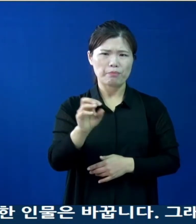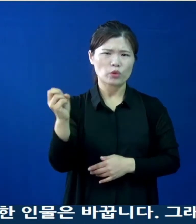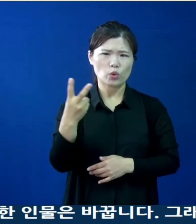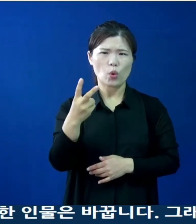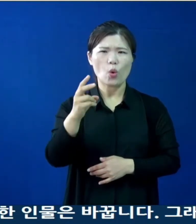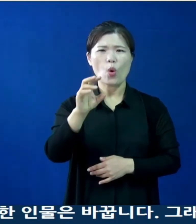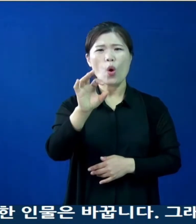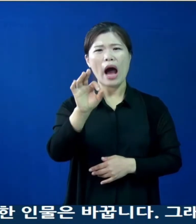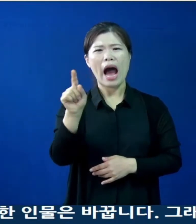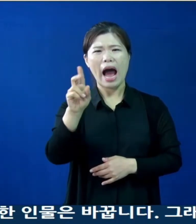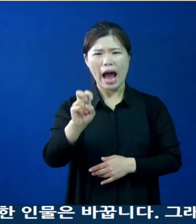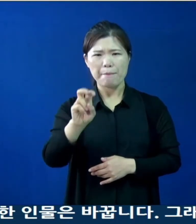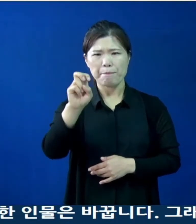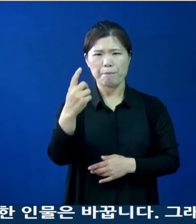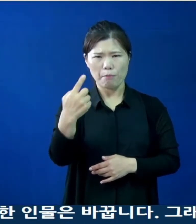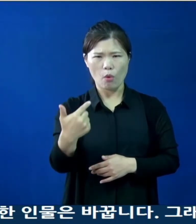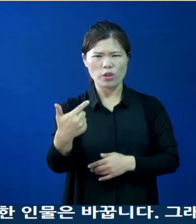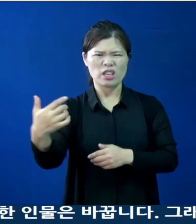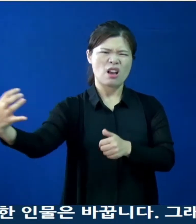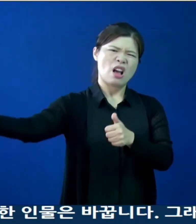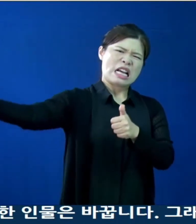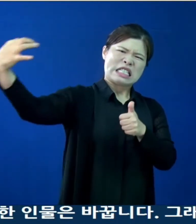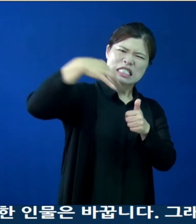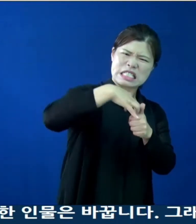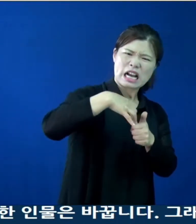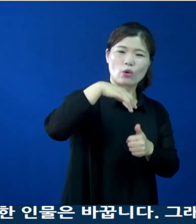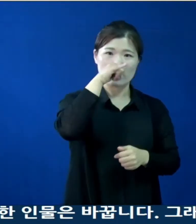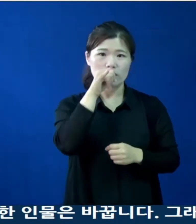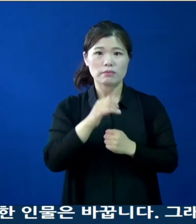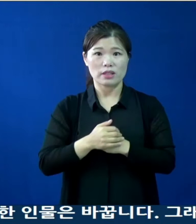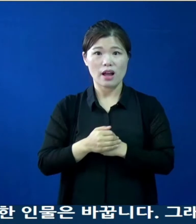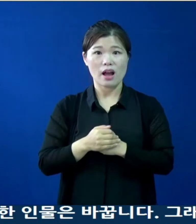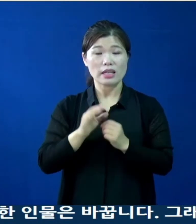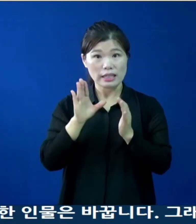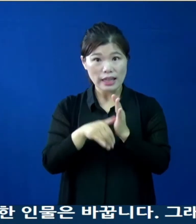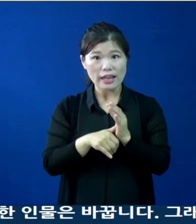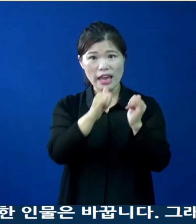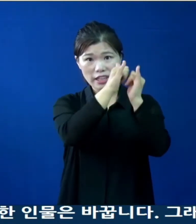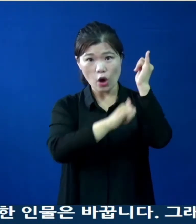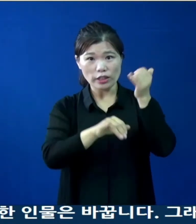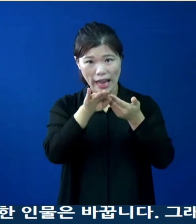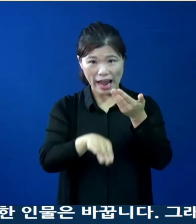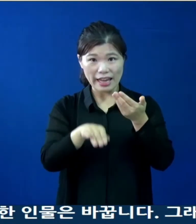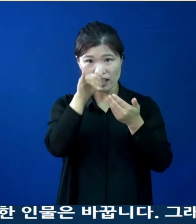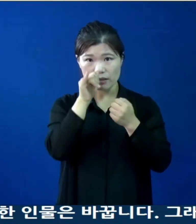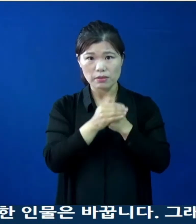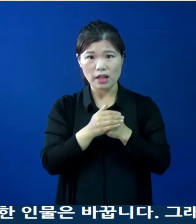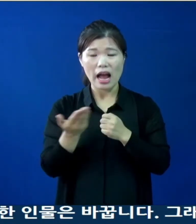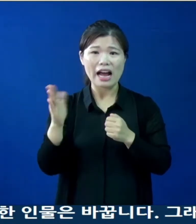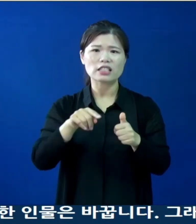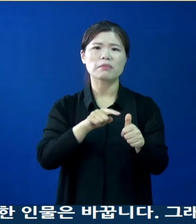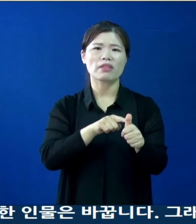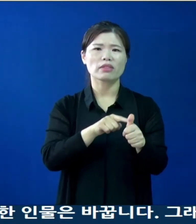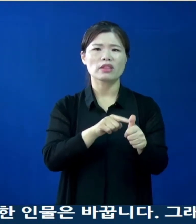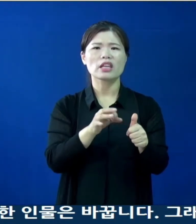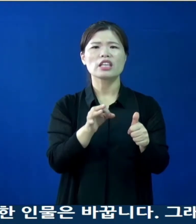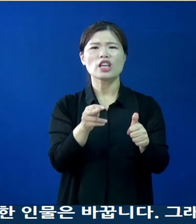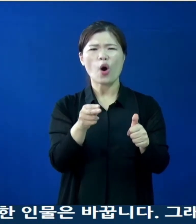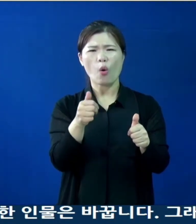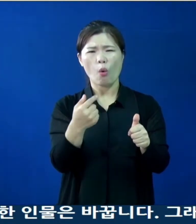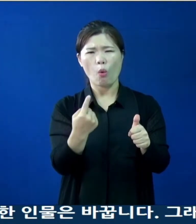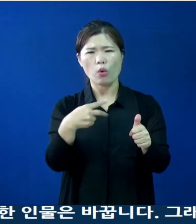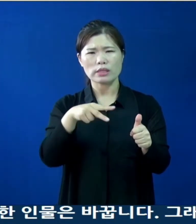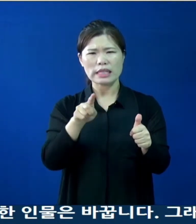올라옵니다. 역대하 20장 1절에 그 얘기가 나오는데, 여호사밧이 몹시 두려워합니다.